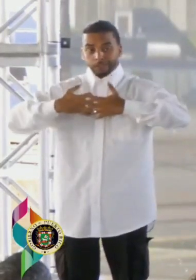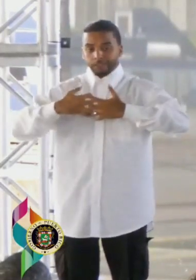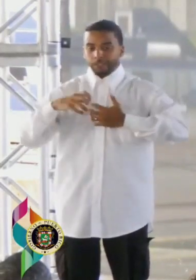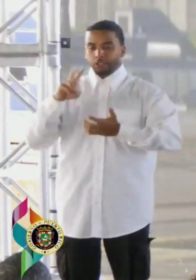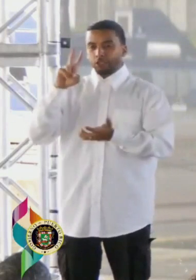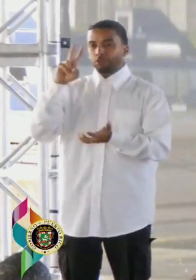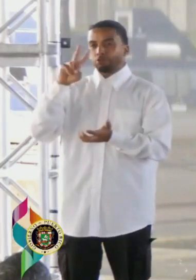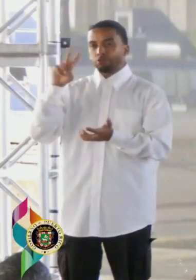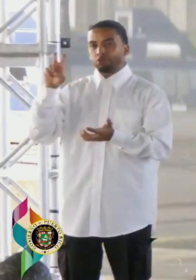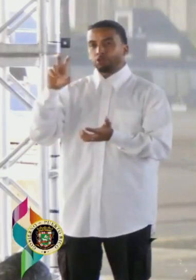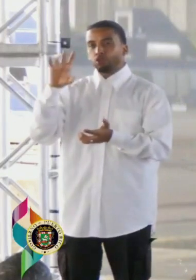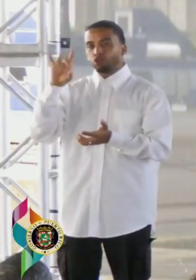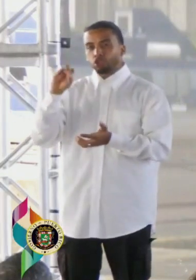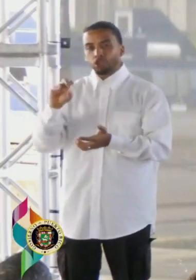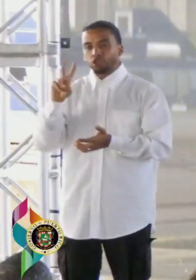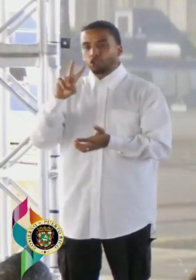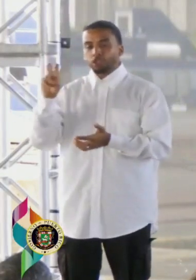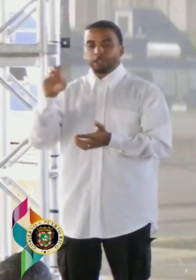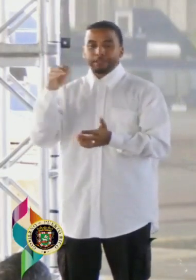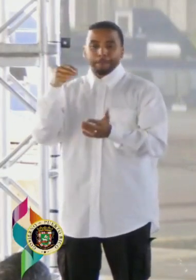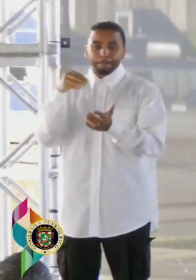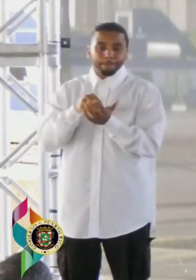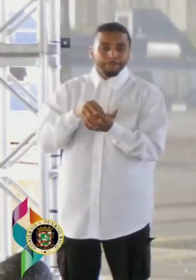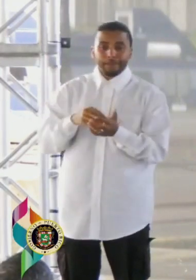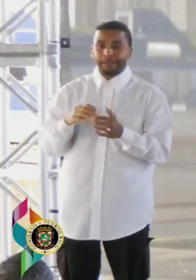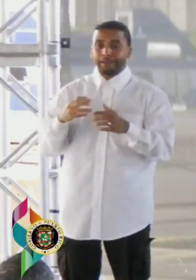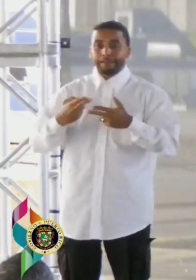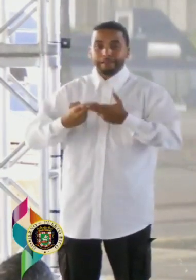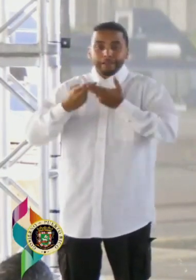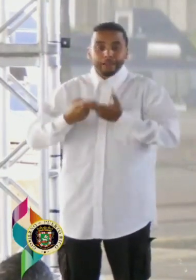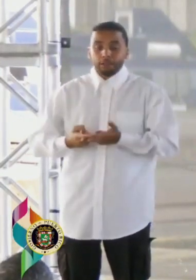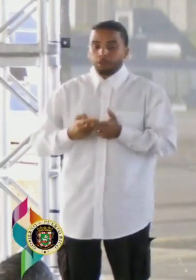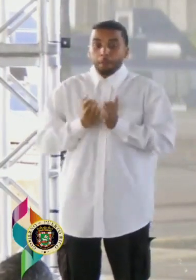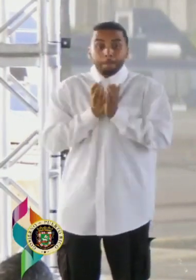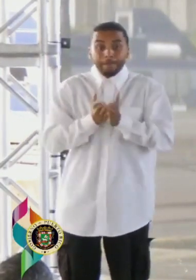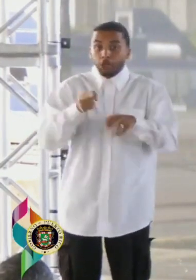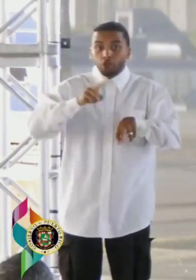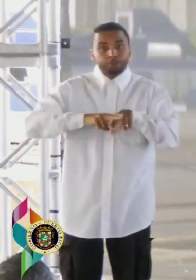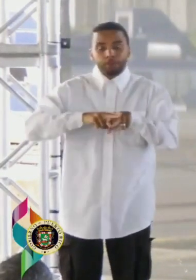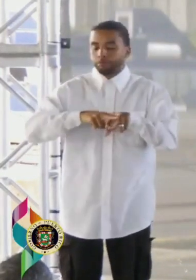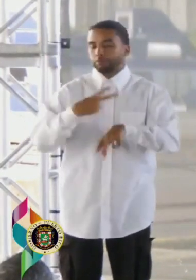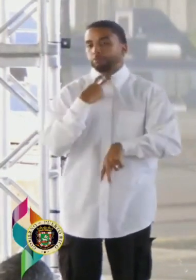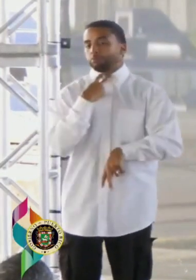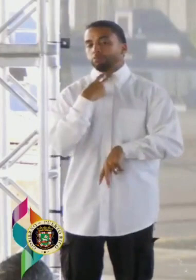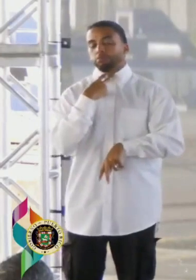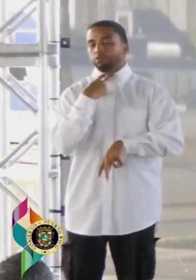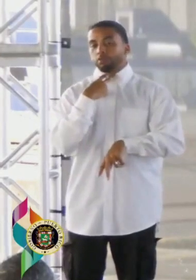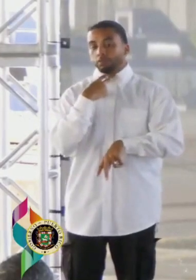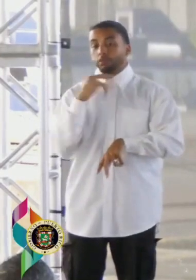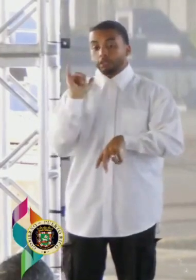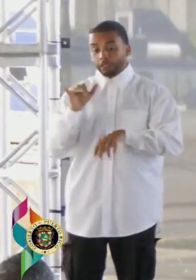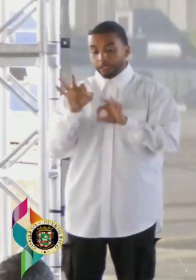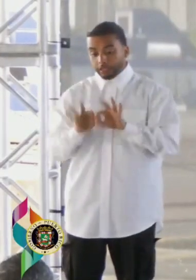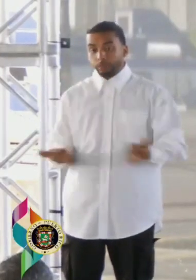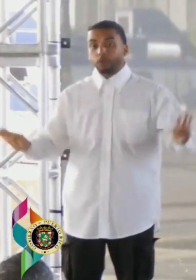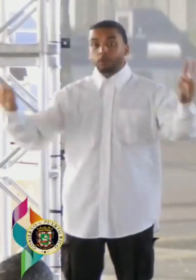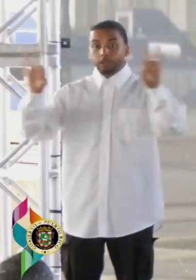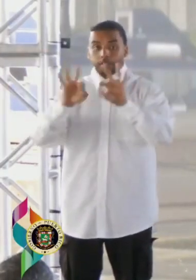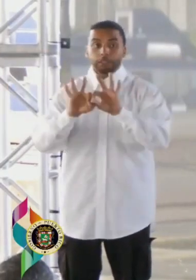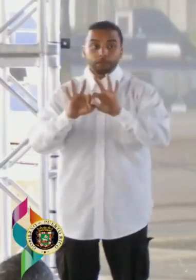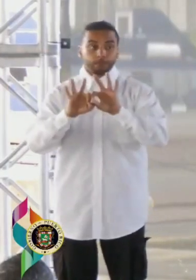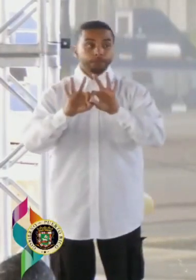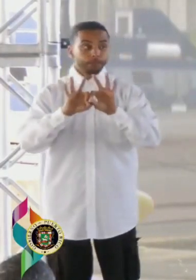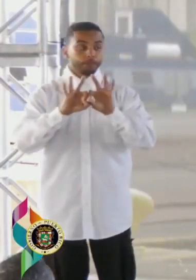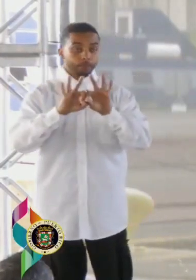200,000 libras eso no se puede traer en un barco normal no se puede traer y era sumamente importante tenerlo se coordinó